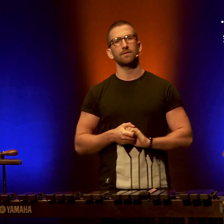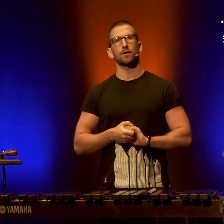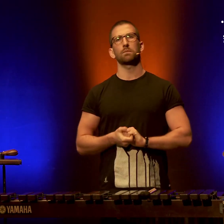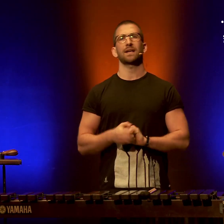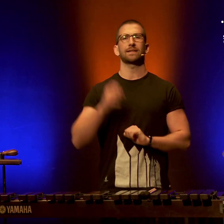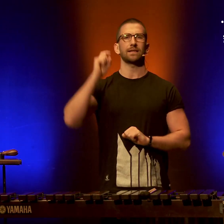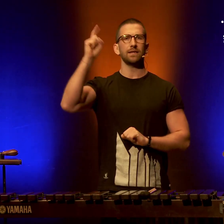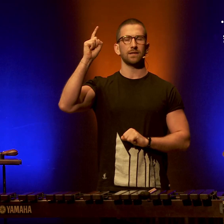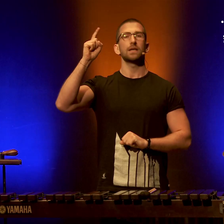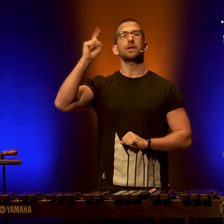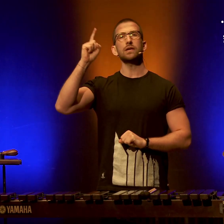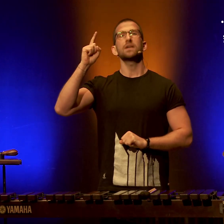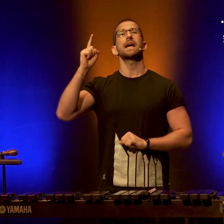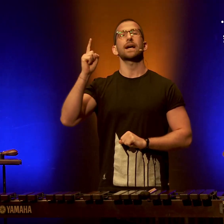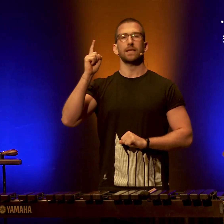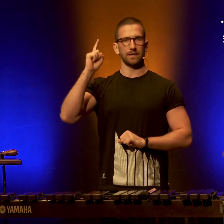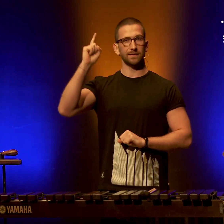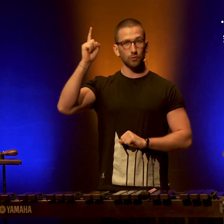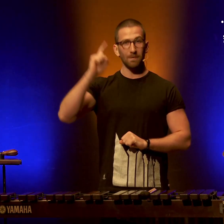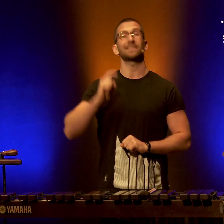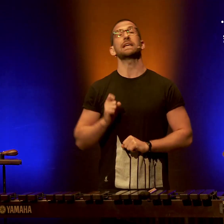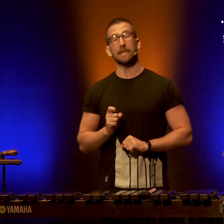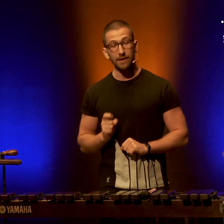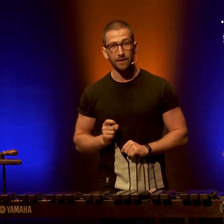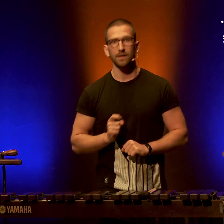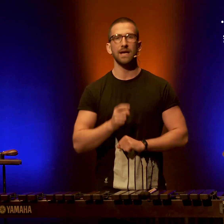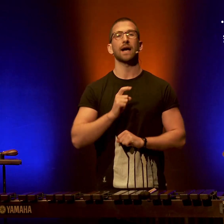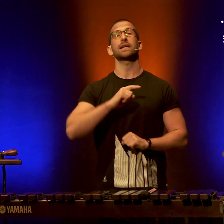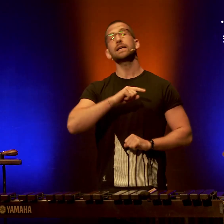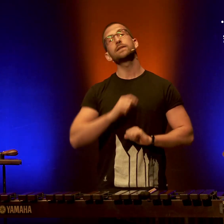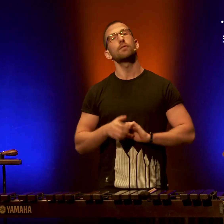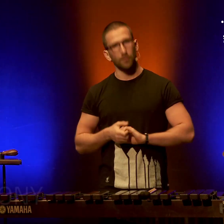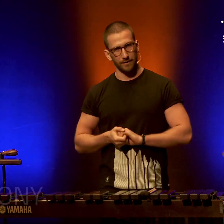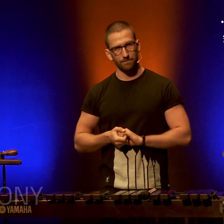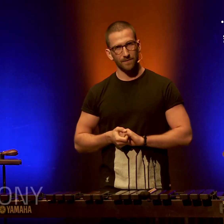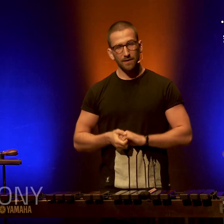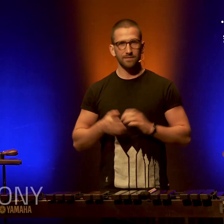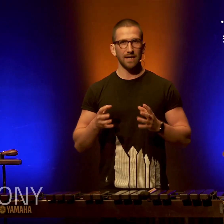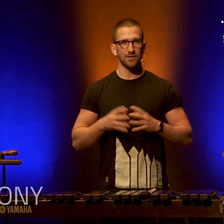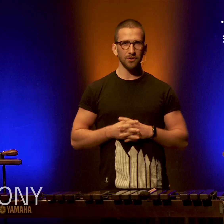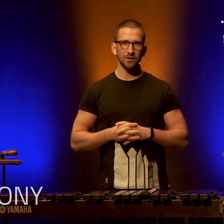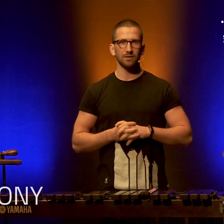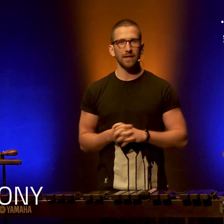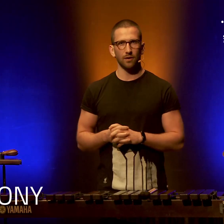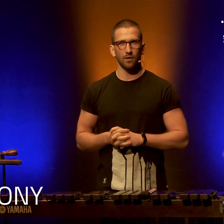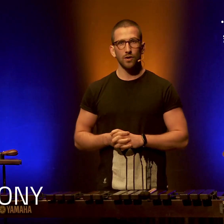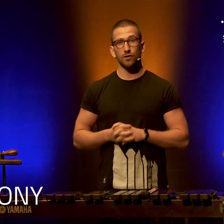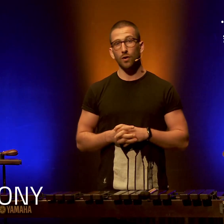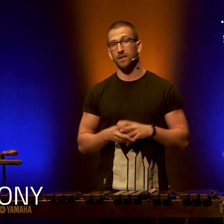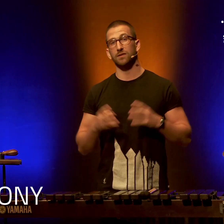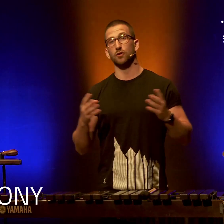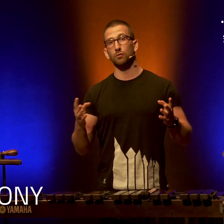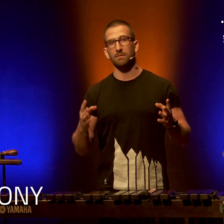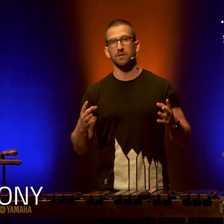że postawię kropkę nad I. I jak instrument, I jak idiofony. W zależności od tego,